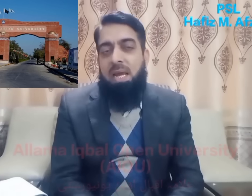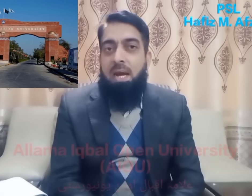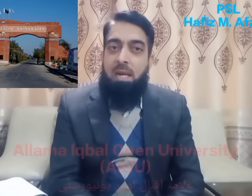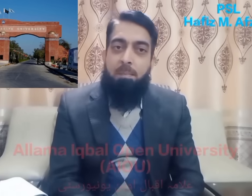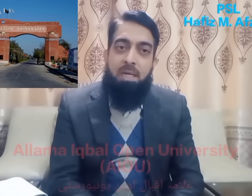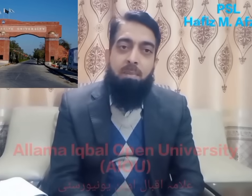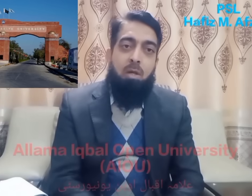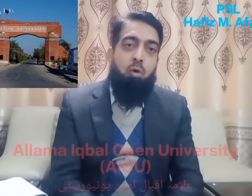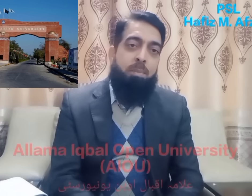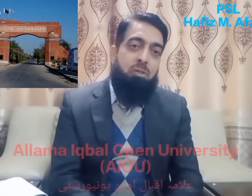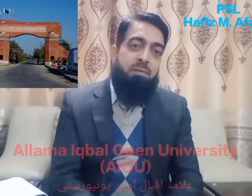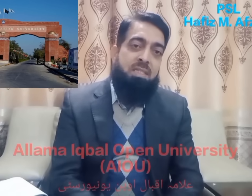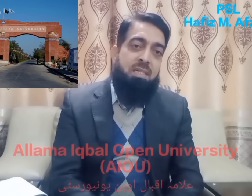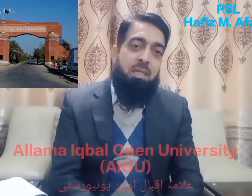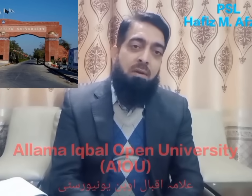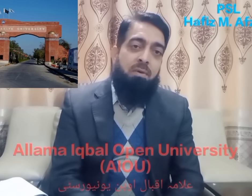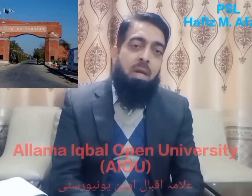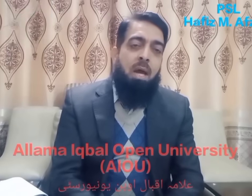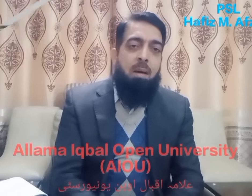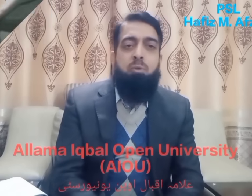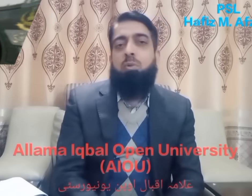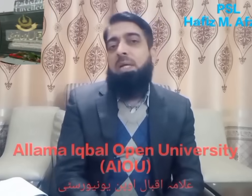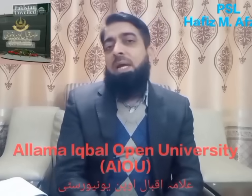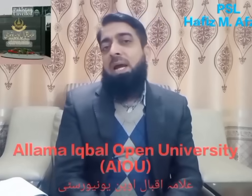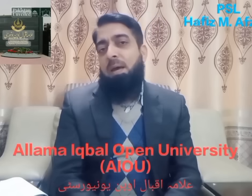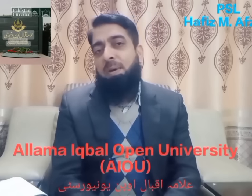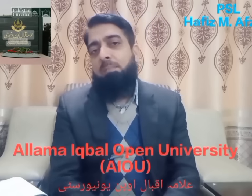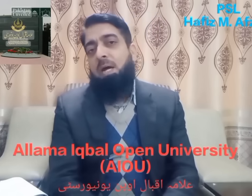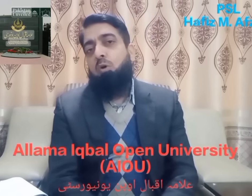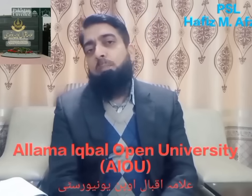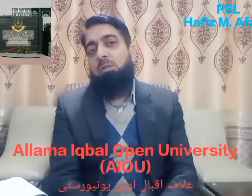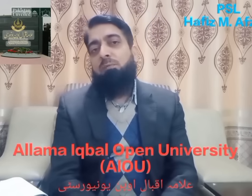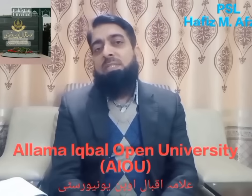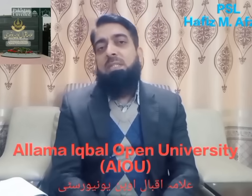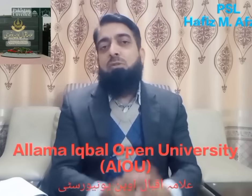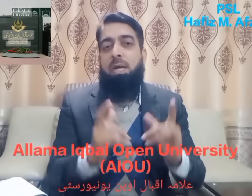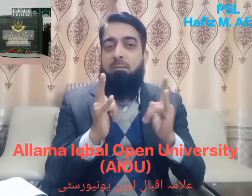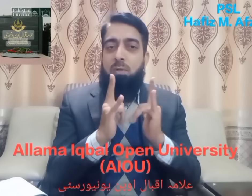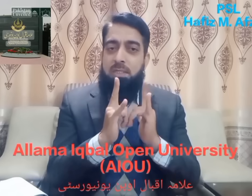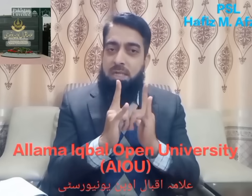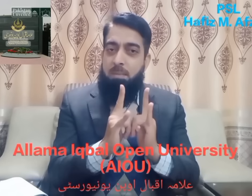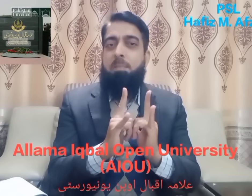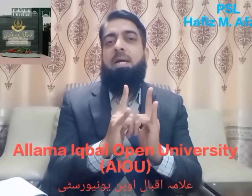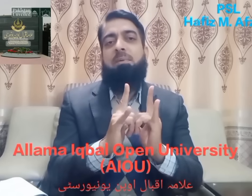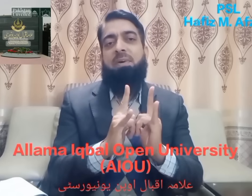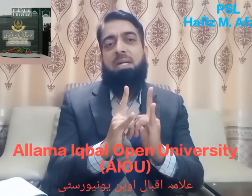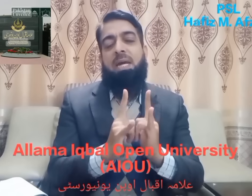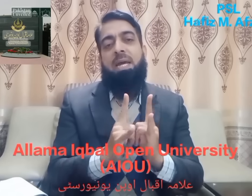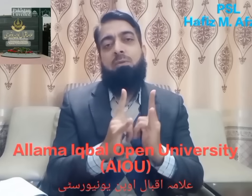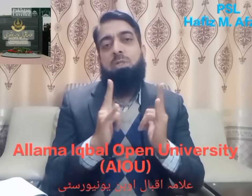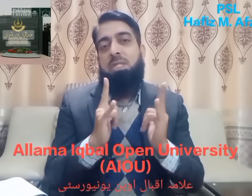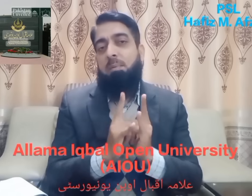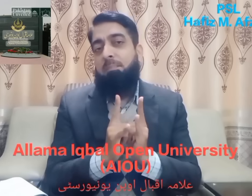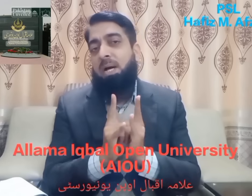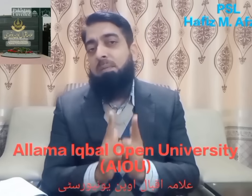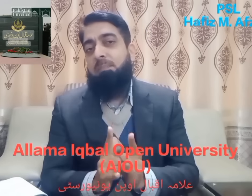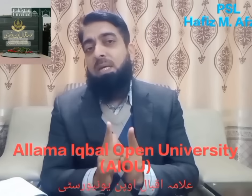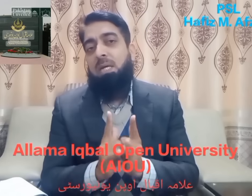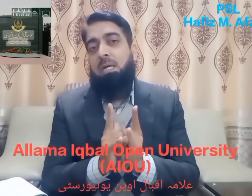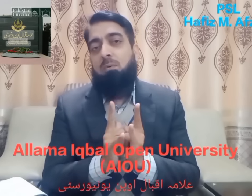हैं अल्लामा इकबाल ओपन यूनिवर्सिटी की तरफ। अब चूंकि अल्लामा इकबाल ओपन यूनिवर्सिटी जो है वो इस्लामाबाद में वाक़या है, तो इस्लामाबाद में